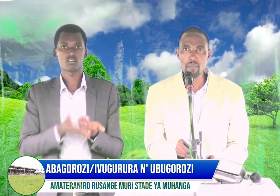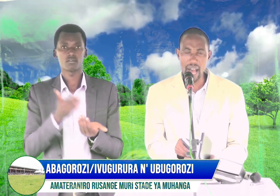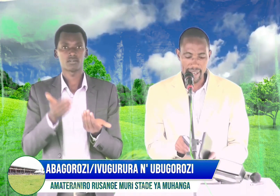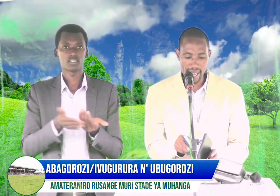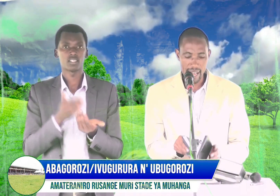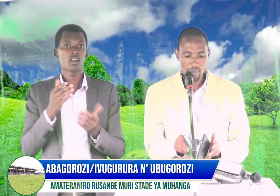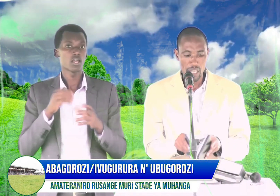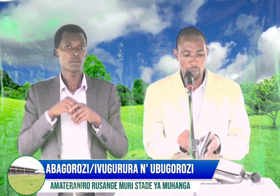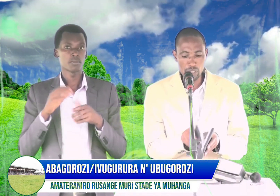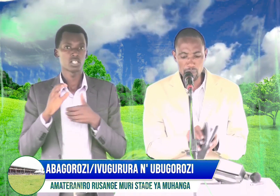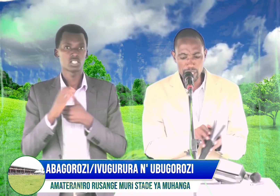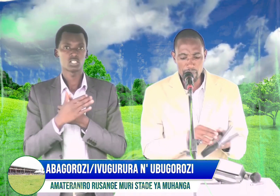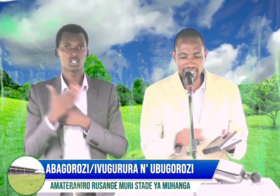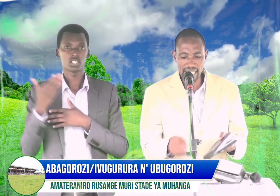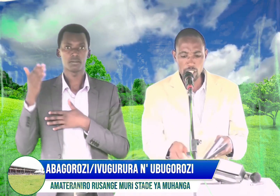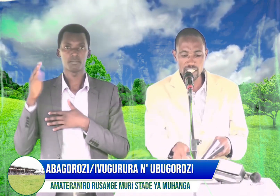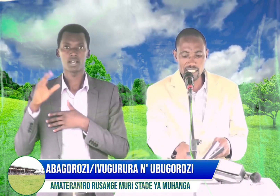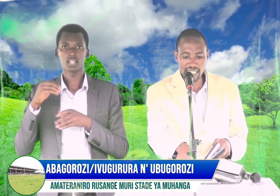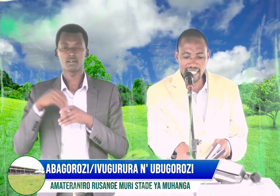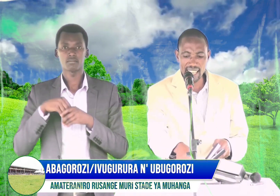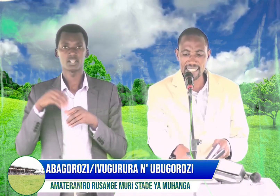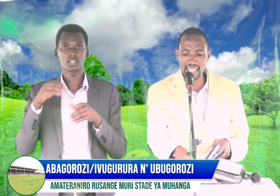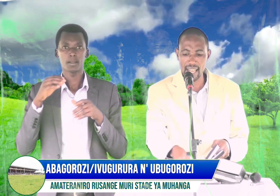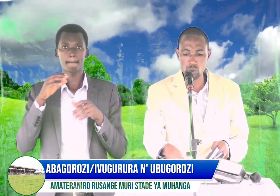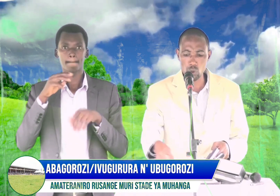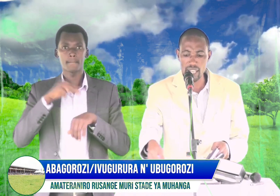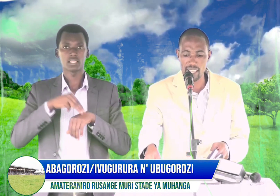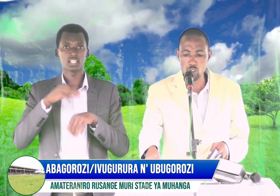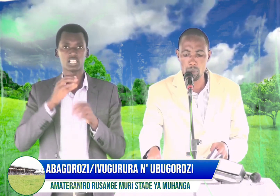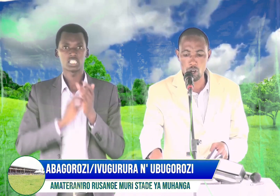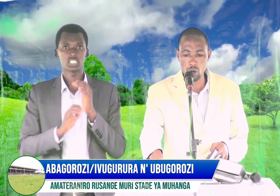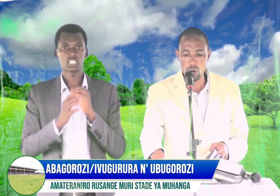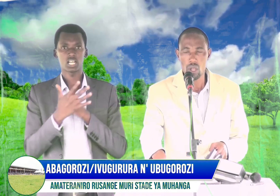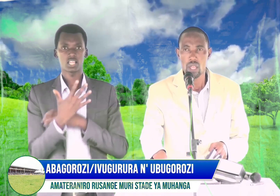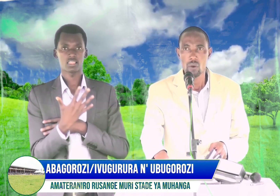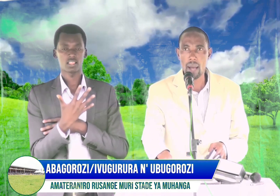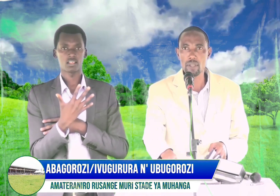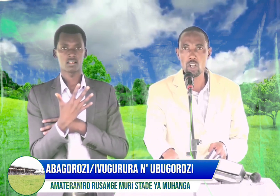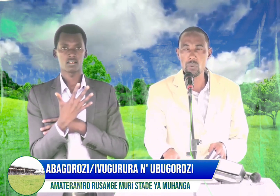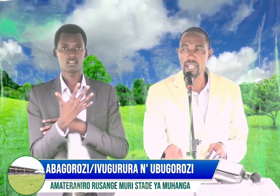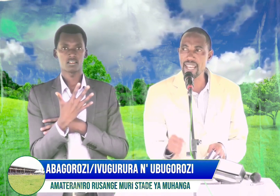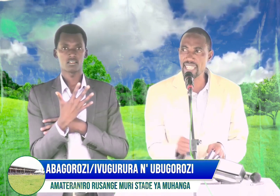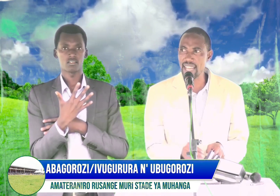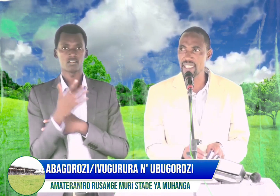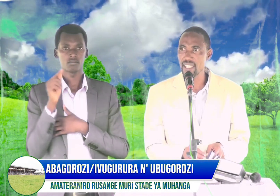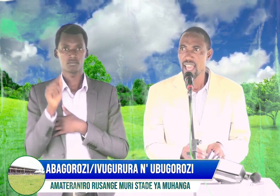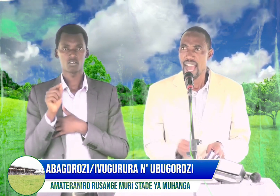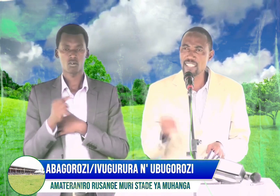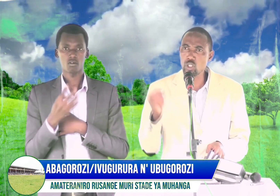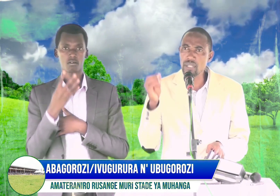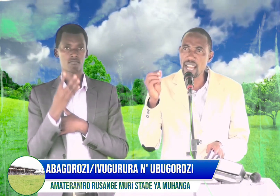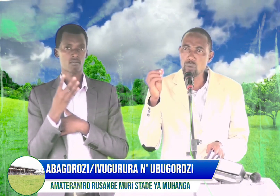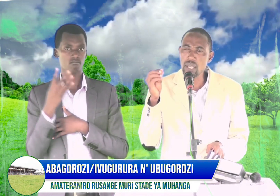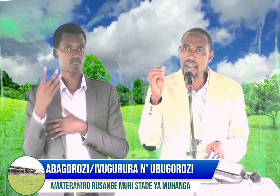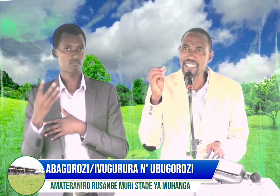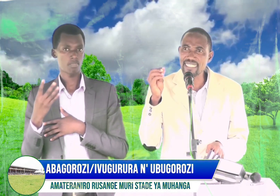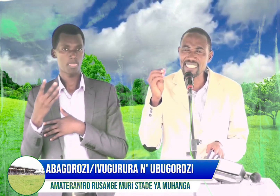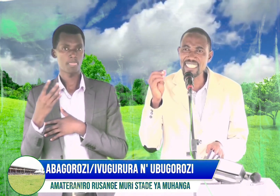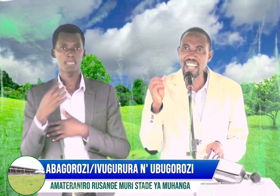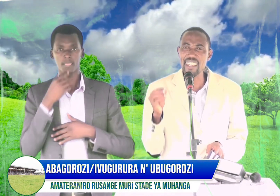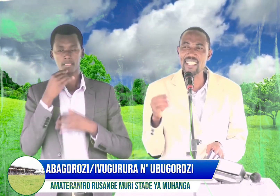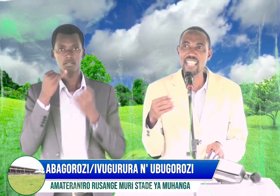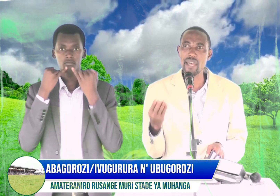Imico y'Imana muri Matayo igice cya gatanu duhereye ku murongo wa 44 hatubwira ko